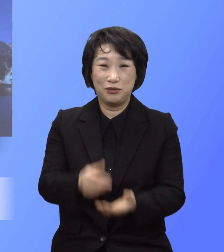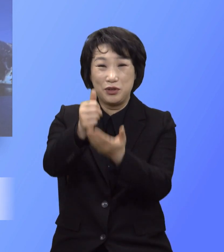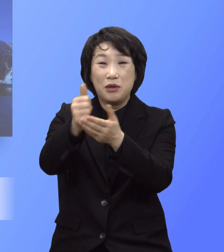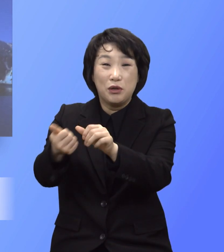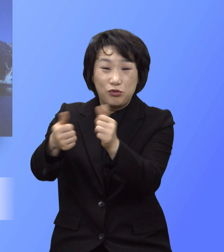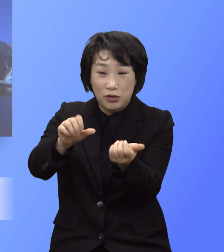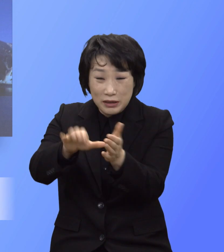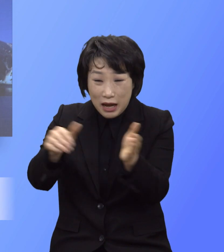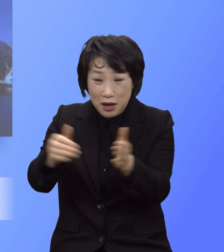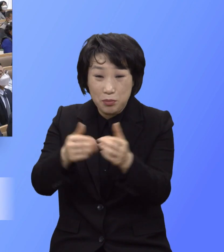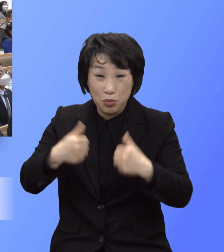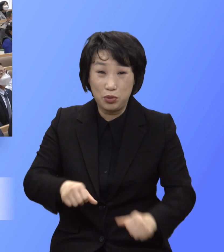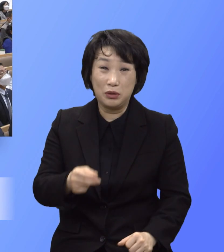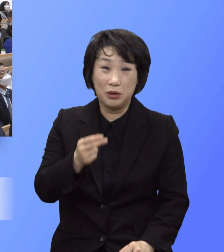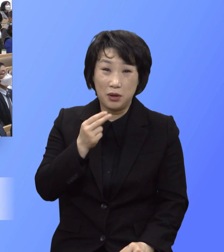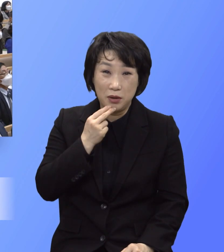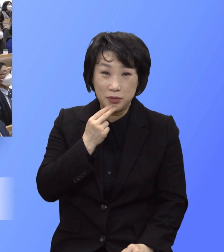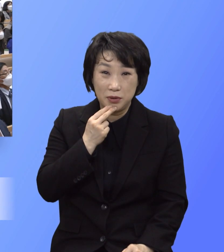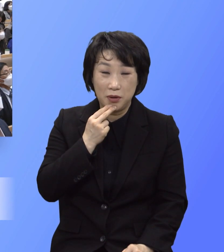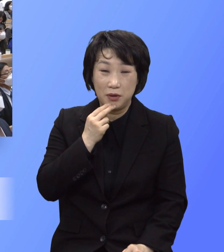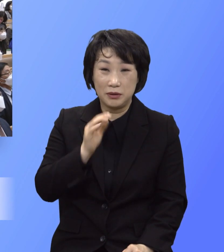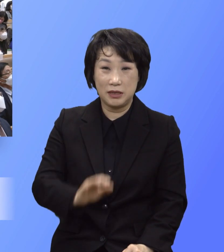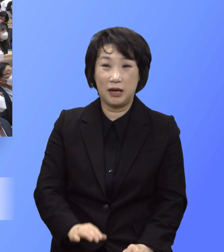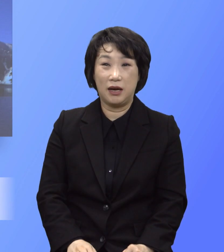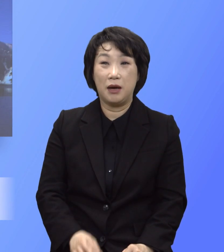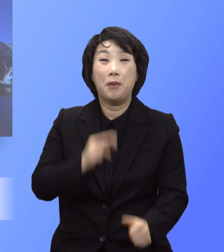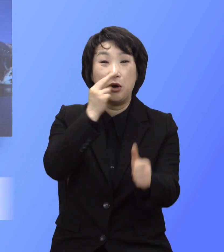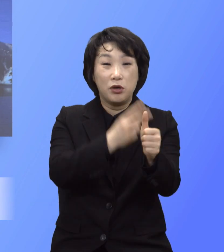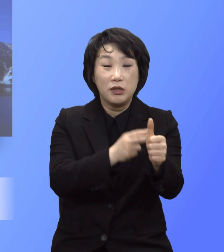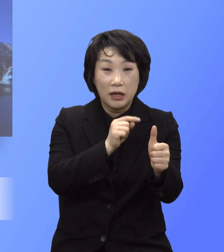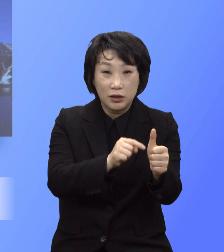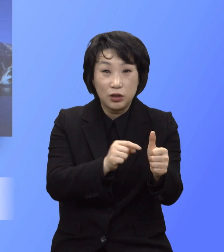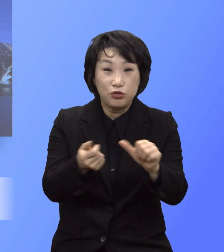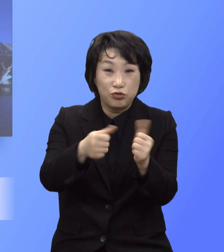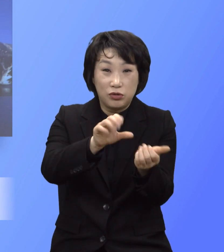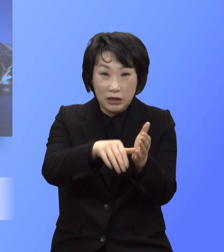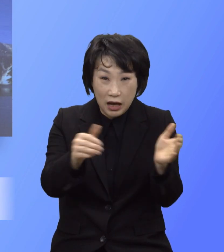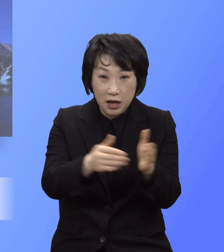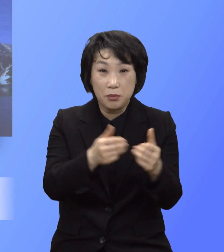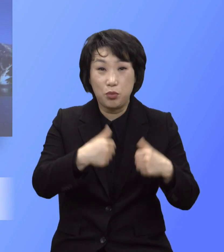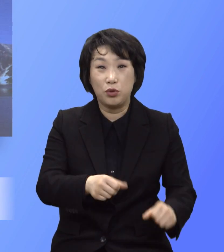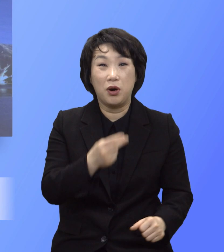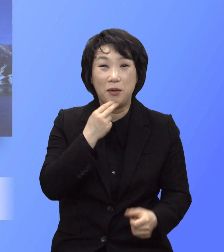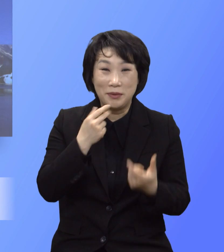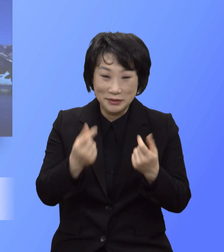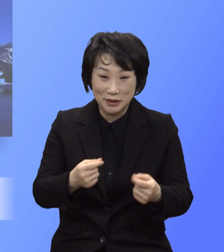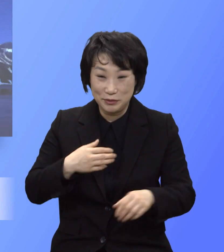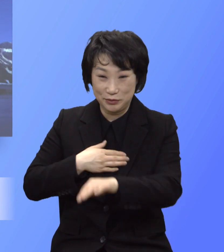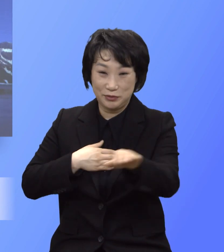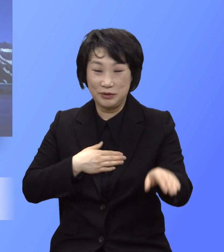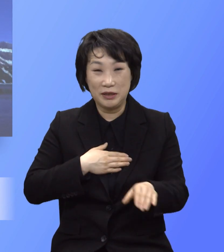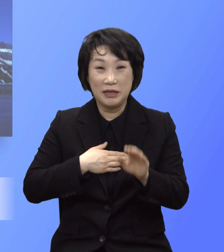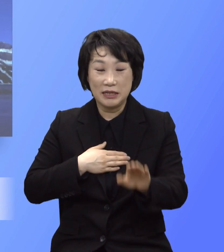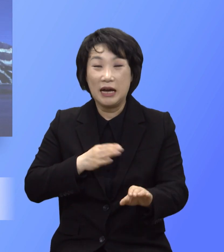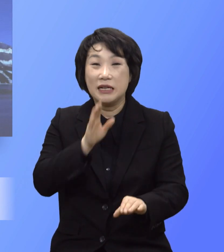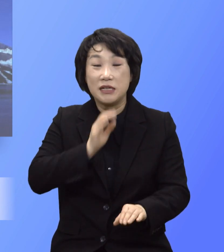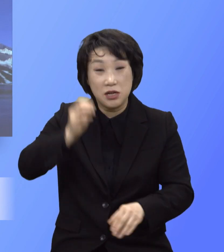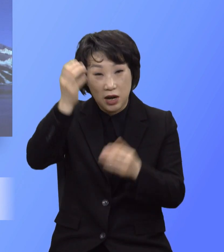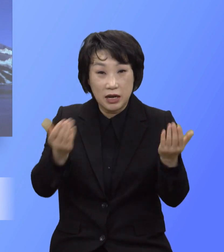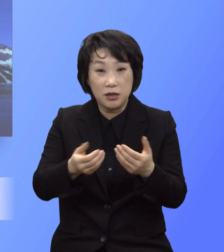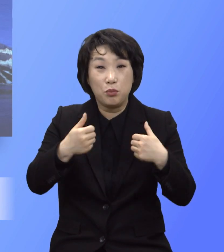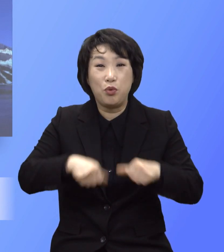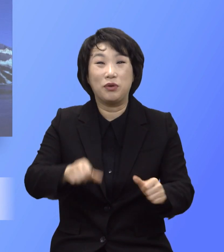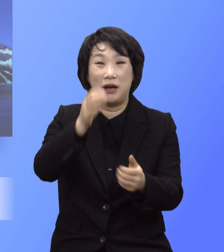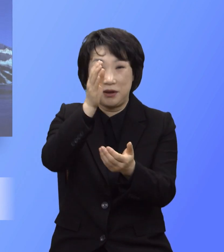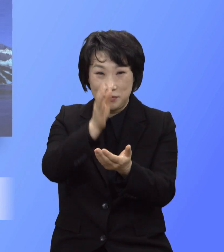죽기까지 포기하지 않으셨고 바울도 죽기까지 포기하지 않았듯이 우리는 신령한 일을